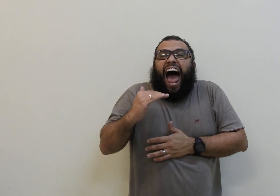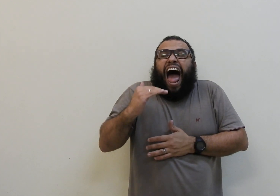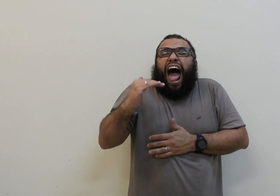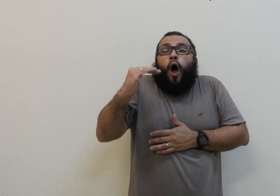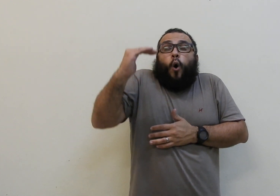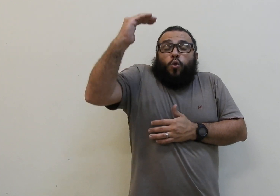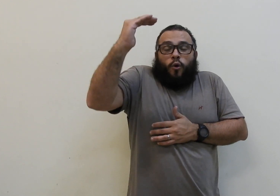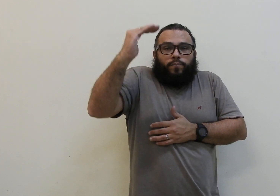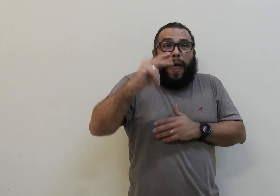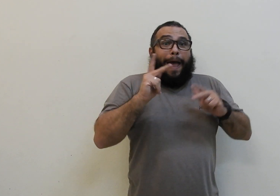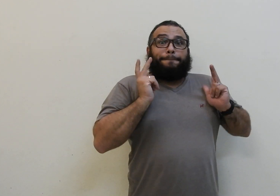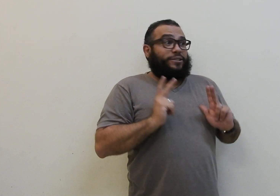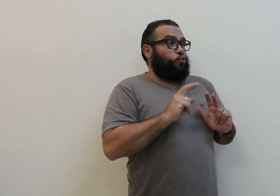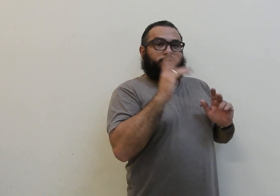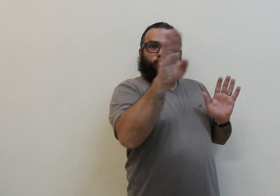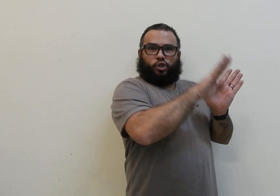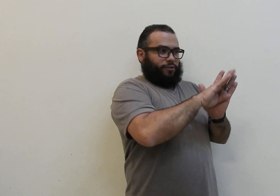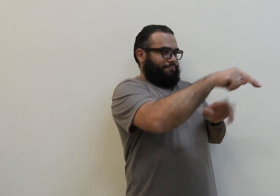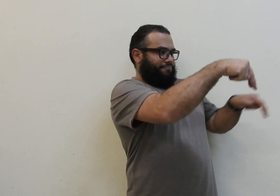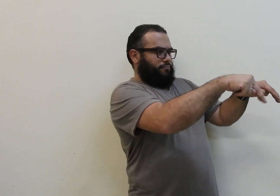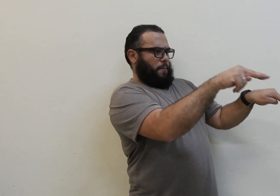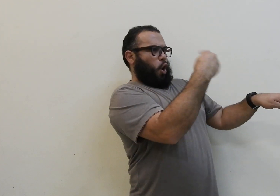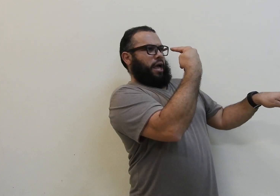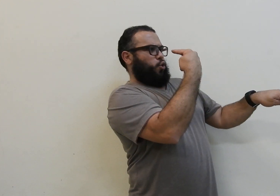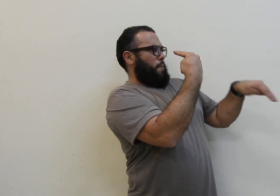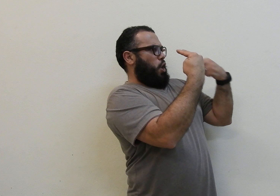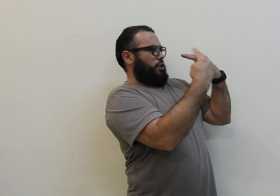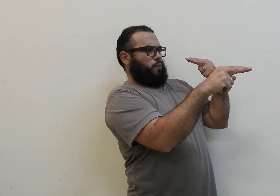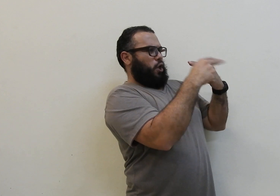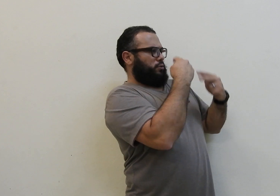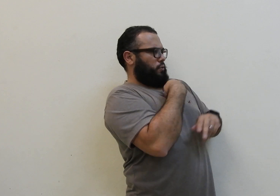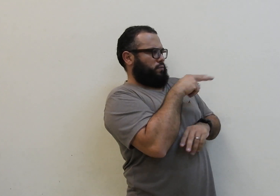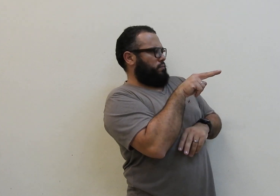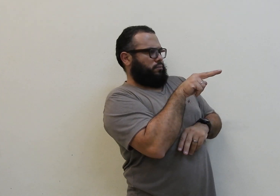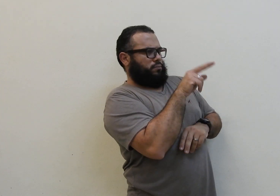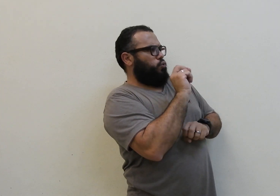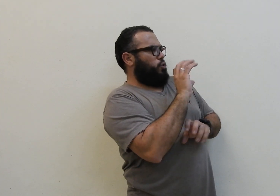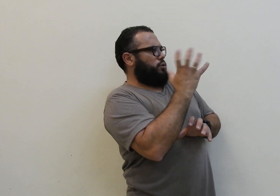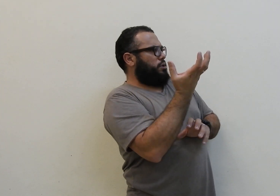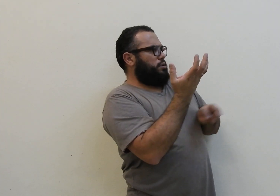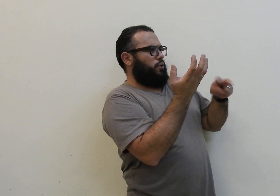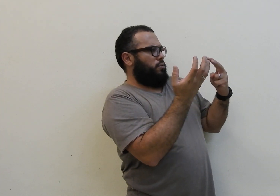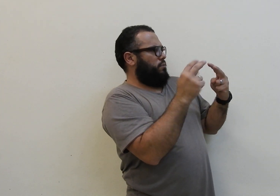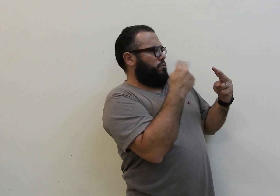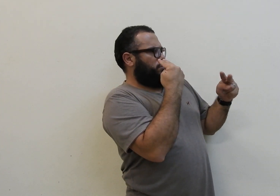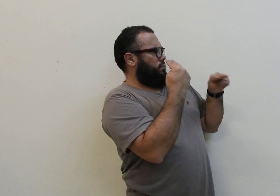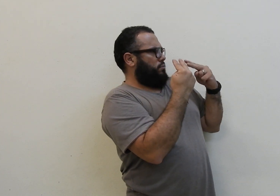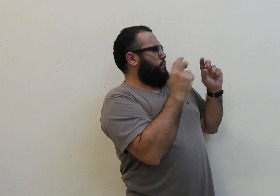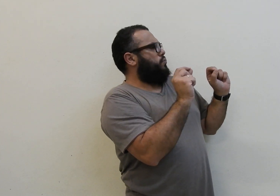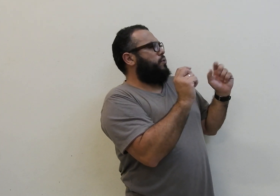perder a paciência, gritar. As pessoas que começaram a chegar na parada começaram a olhar para essa menina. E